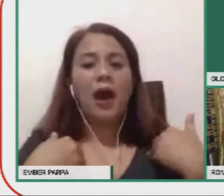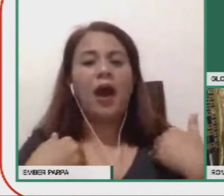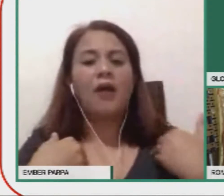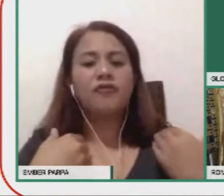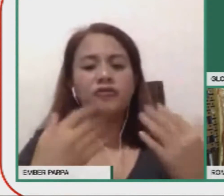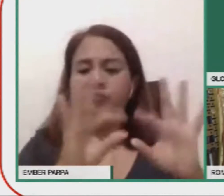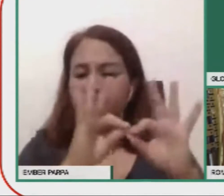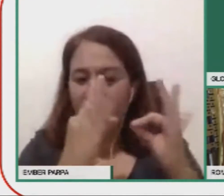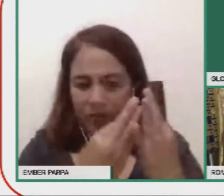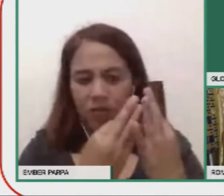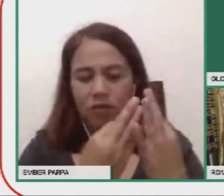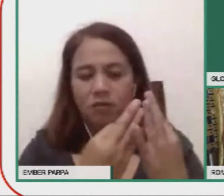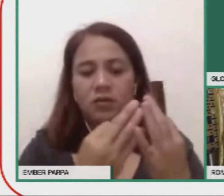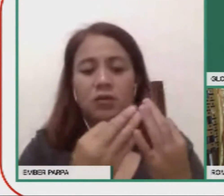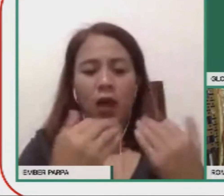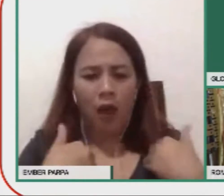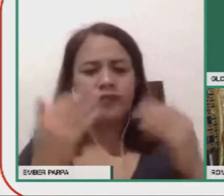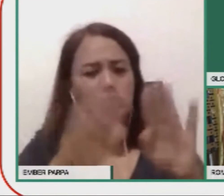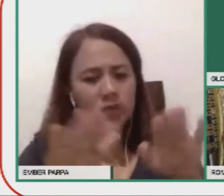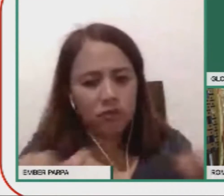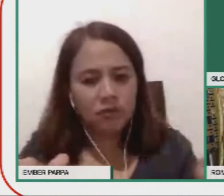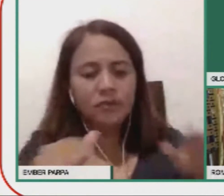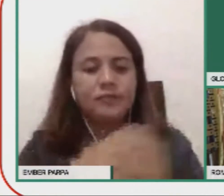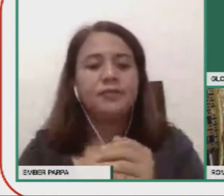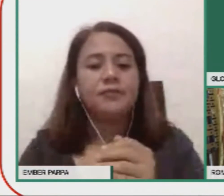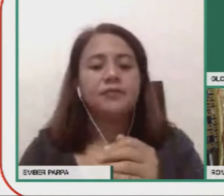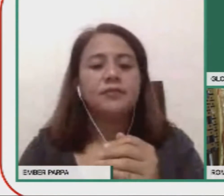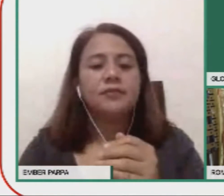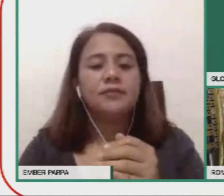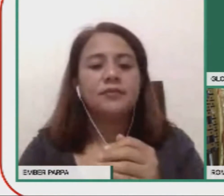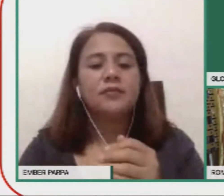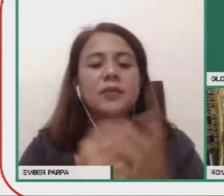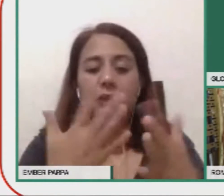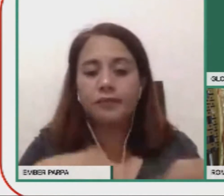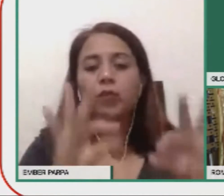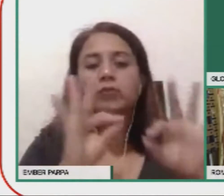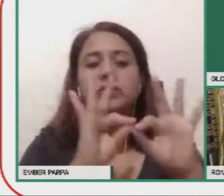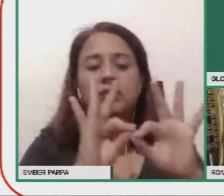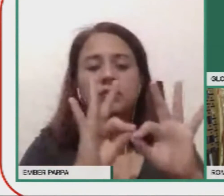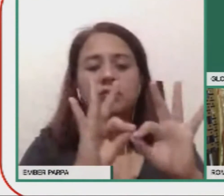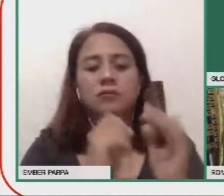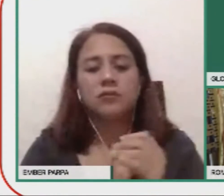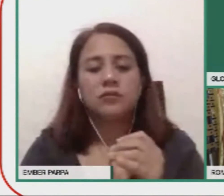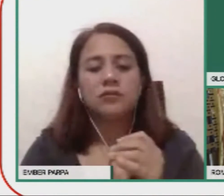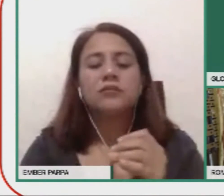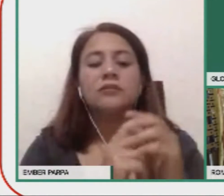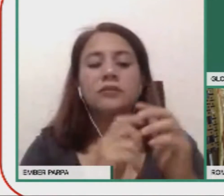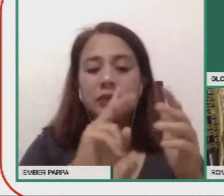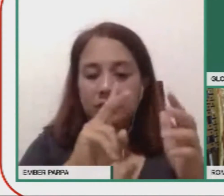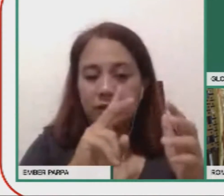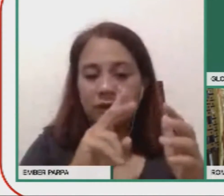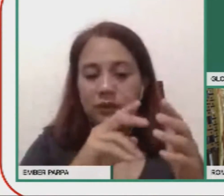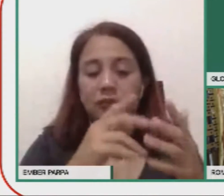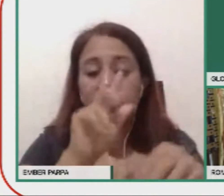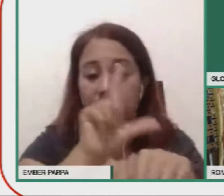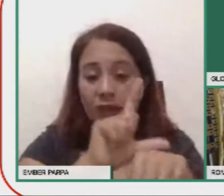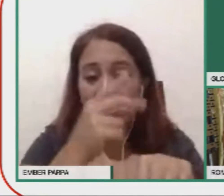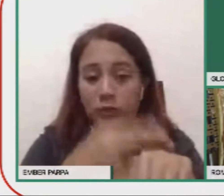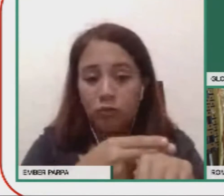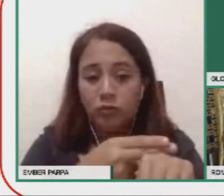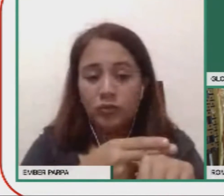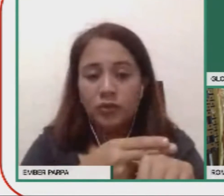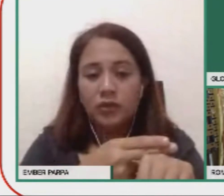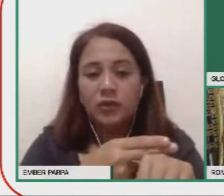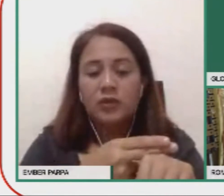families, may mga anak yan. So, importante yon. And yung pangkabuhay na ito, yung bang business,